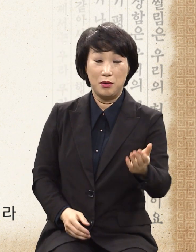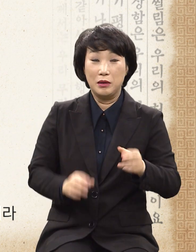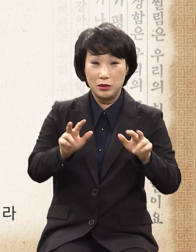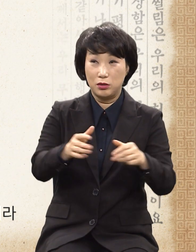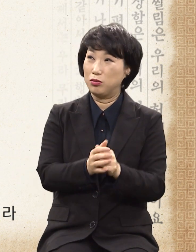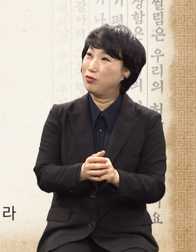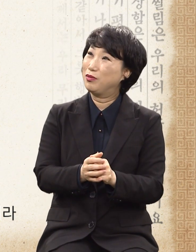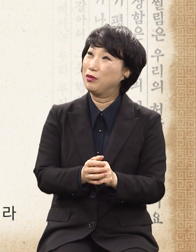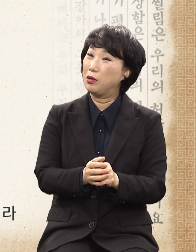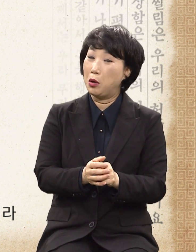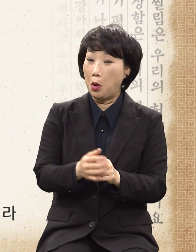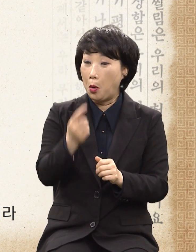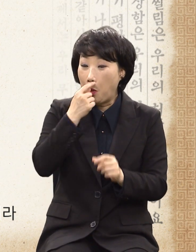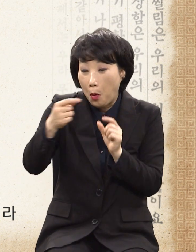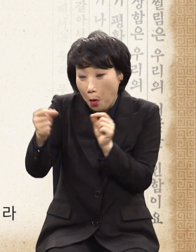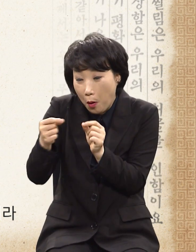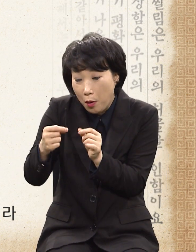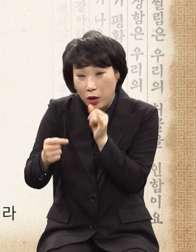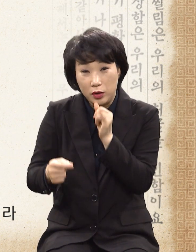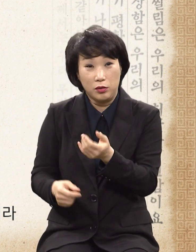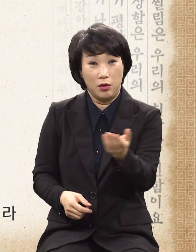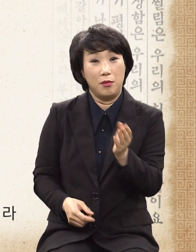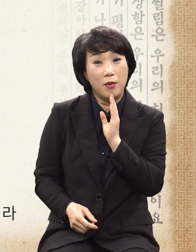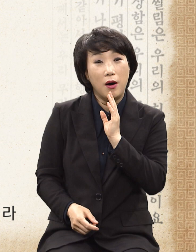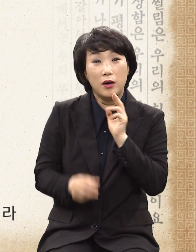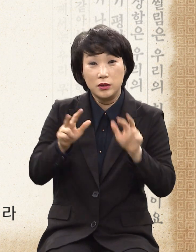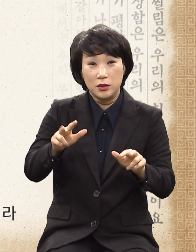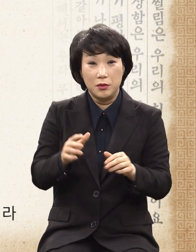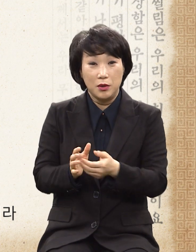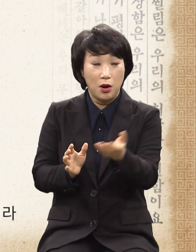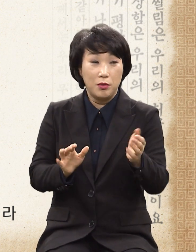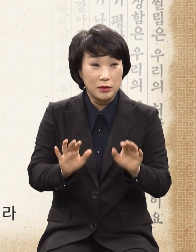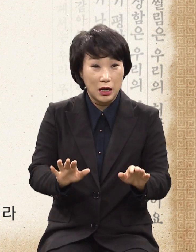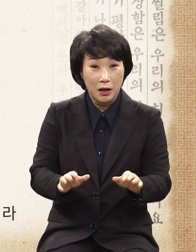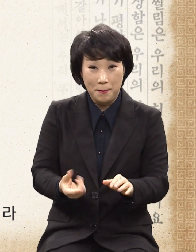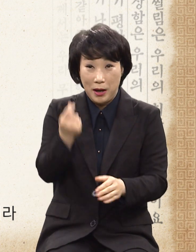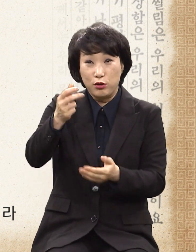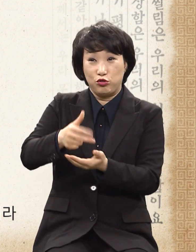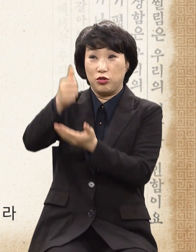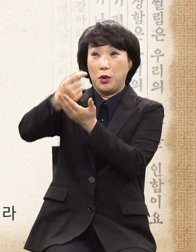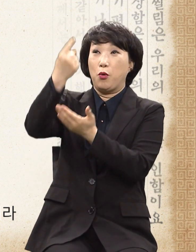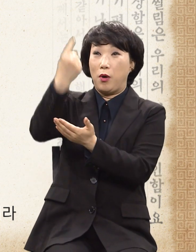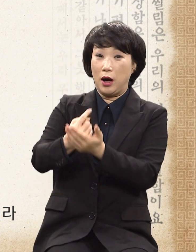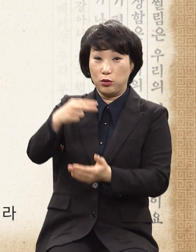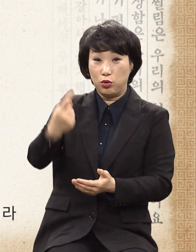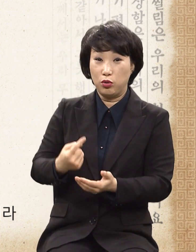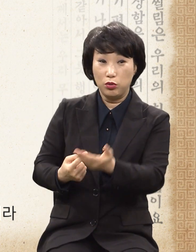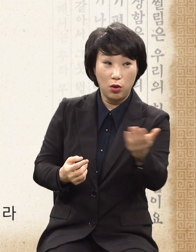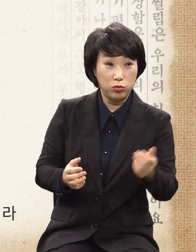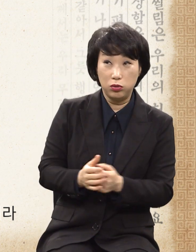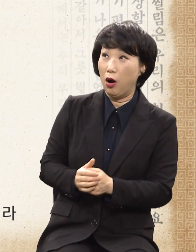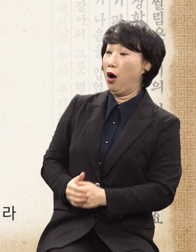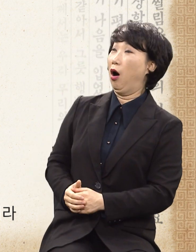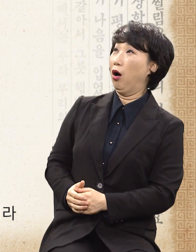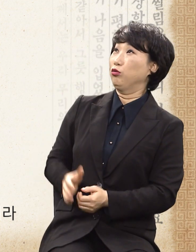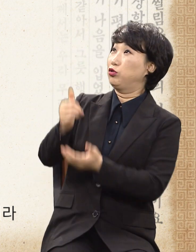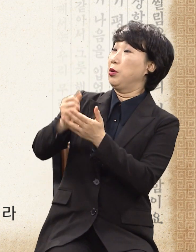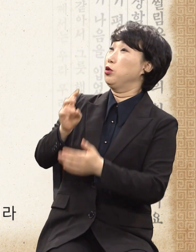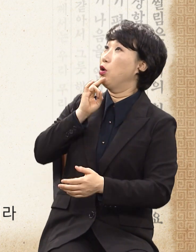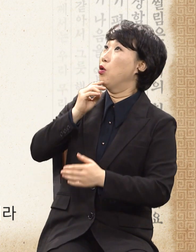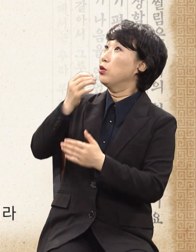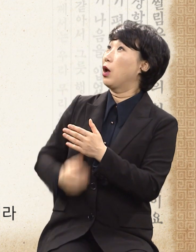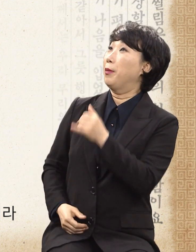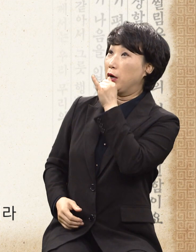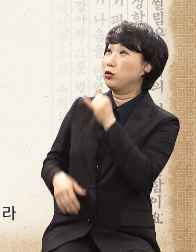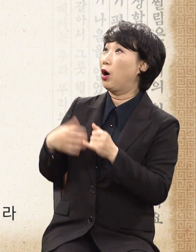점점이 아니라 코앞에 이르렀지요. 지금 당장에 주님이 오신다 할지라도 아니 주님의 예언이 아직